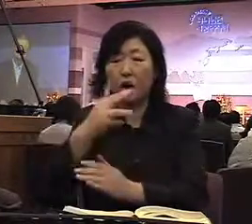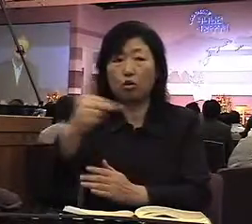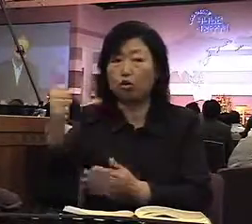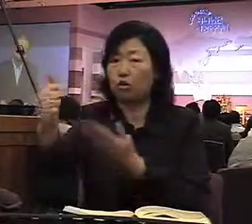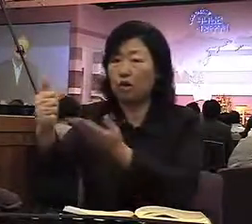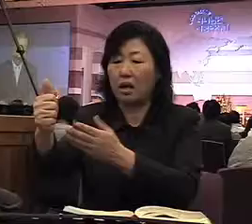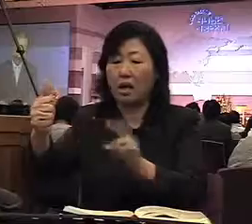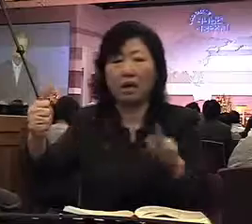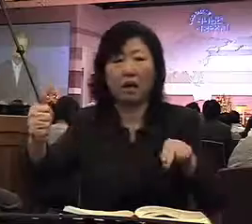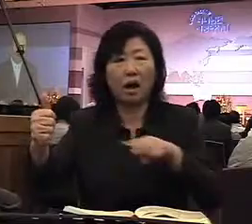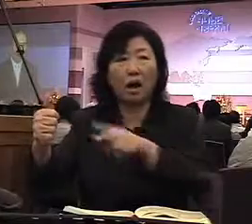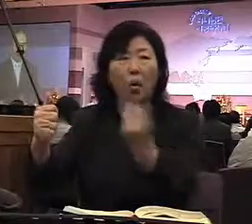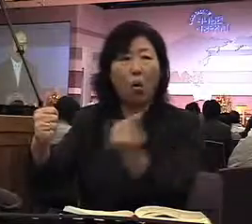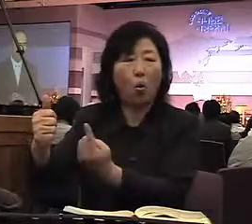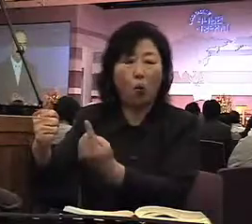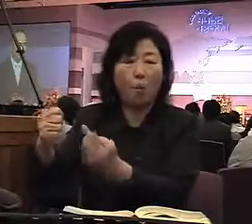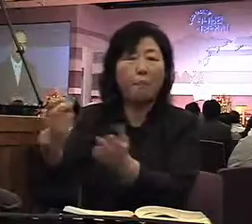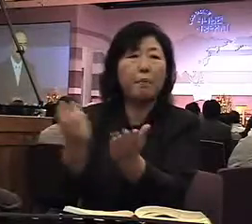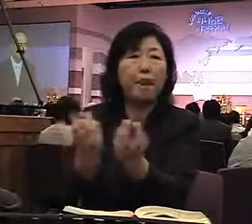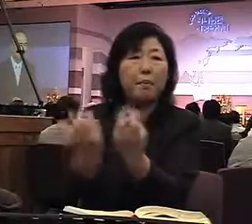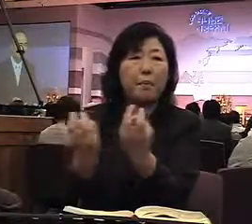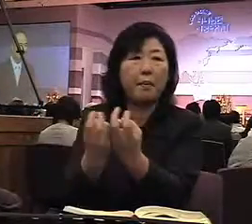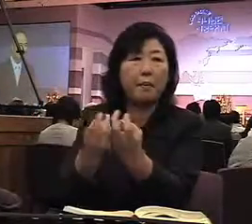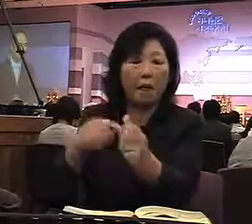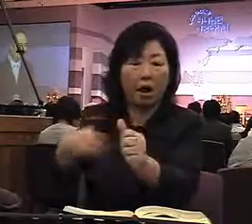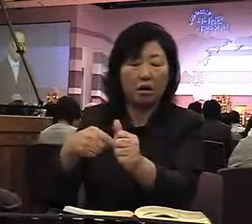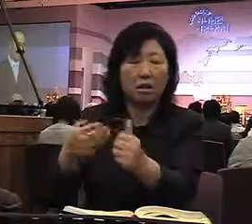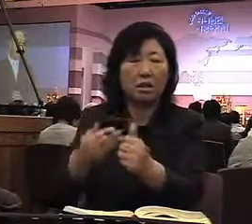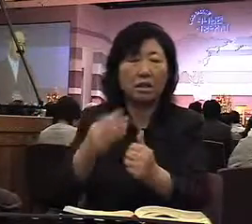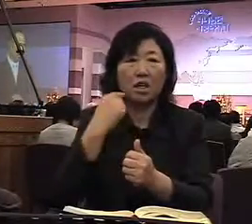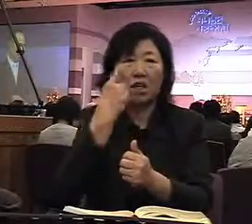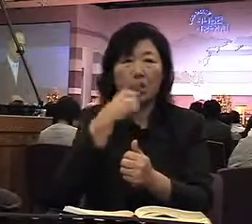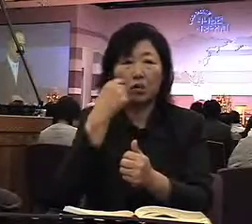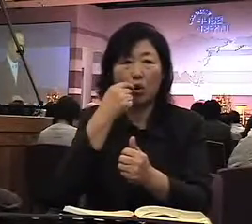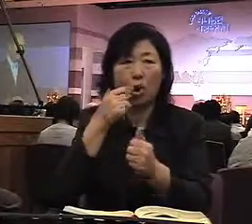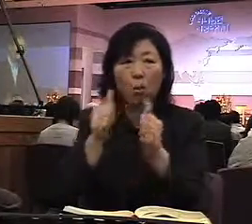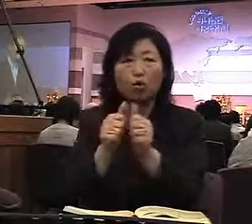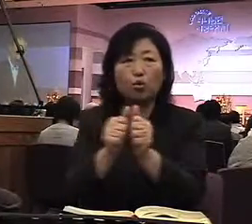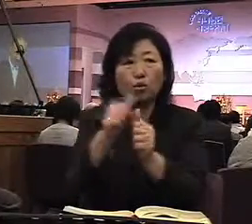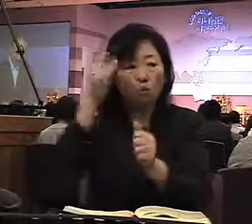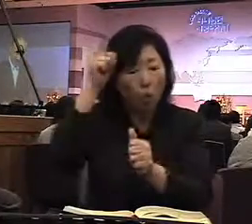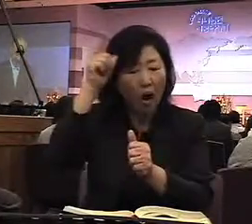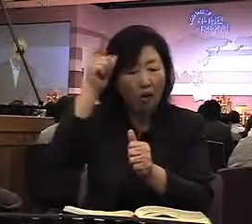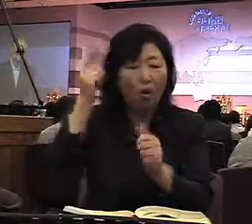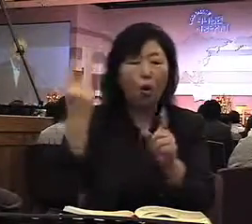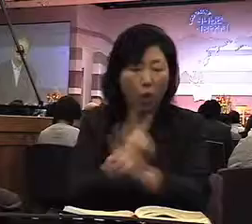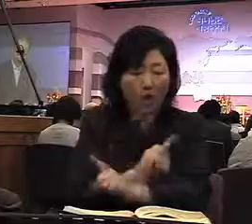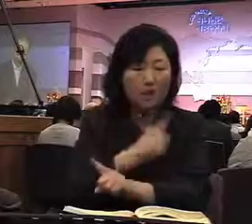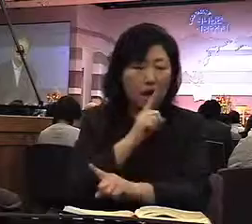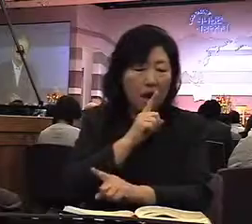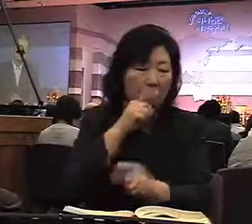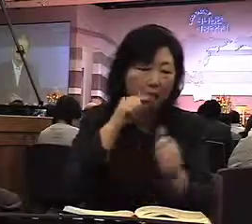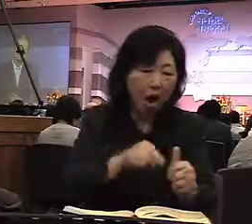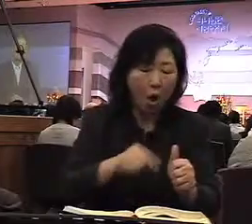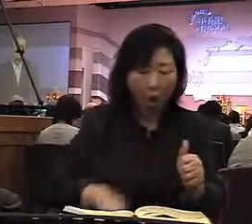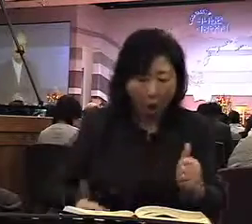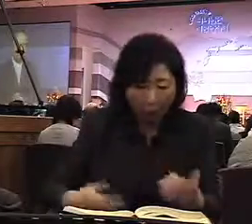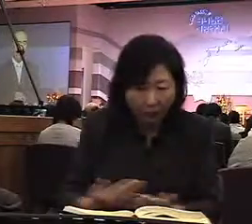가르쳐주고 있는데, 입술로 수송아지를 대신하라는 겁니다. 이게 기도입니다. 회개의